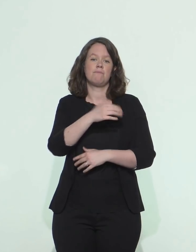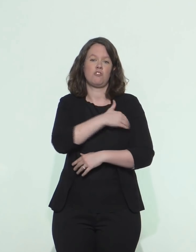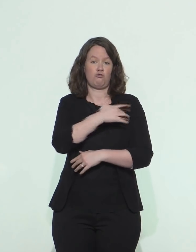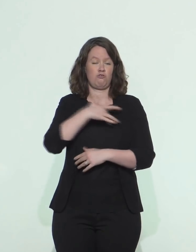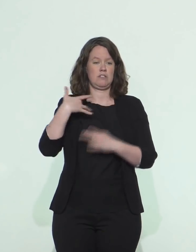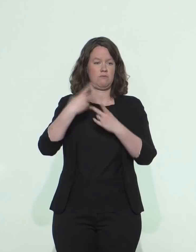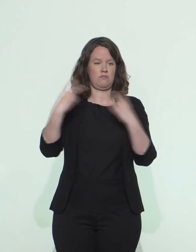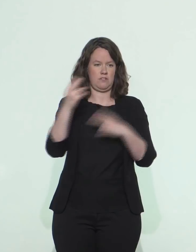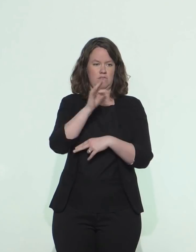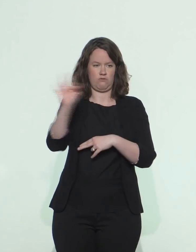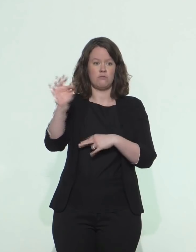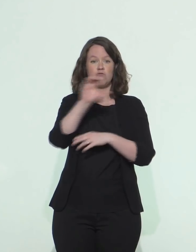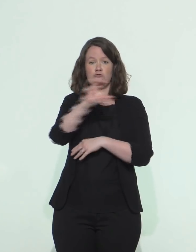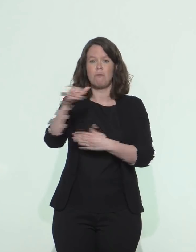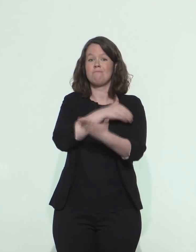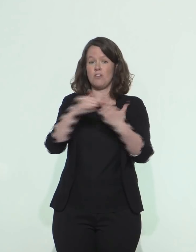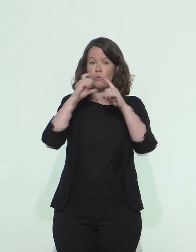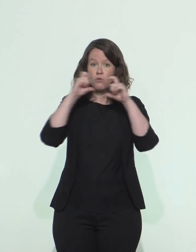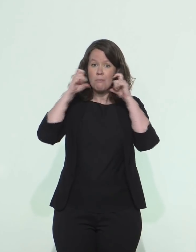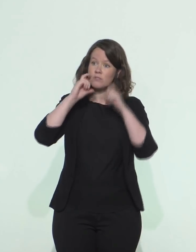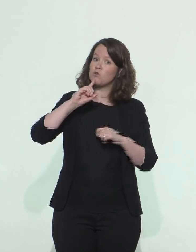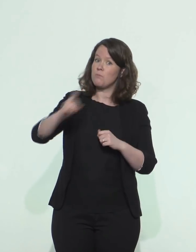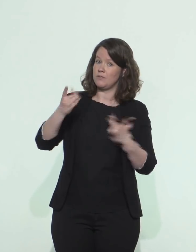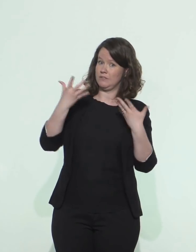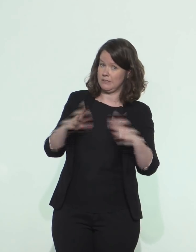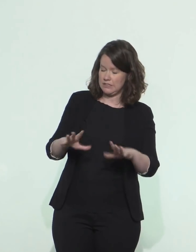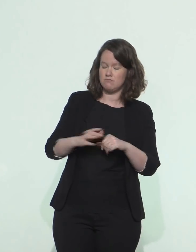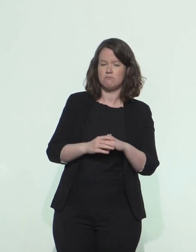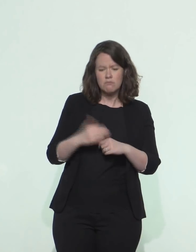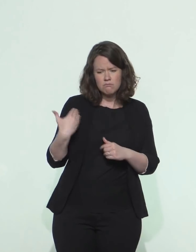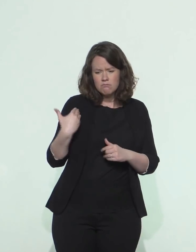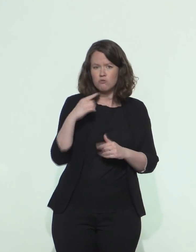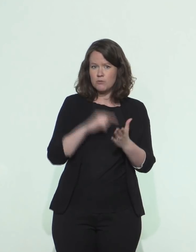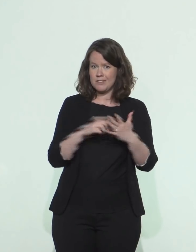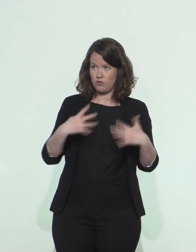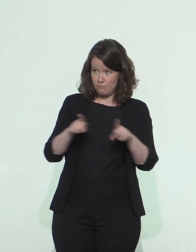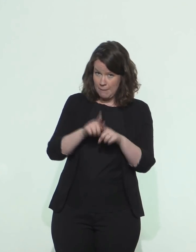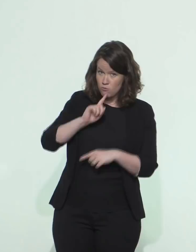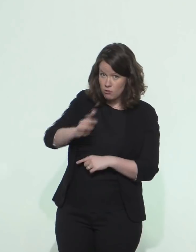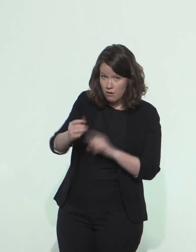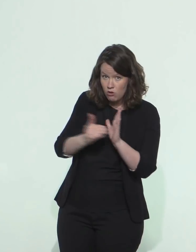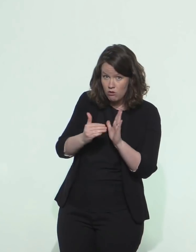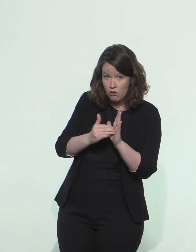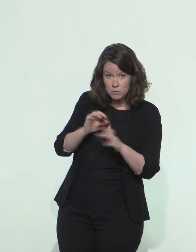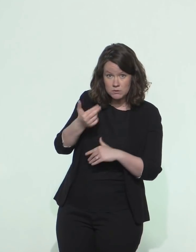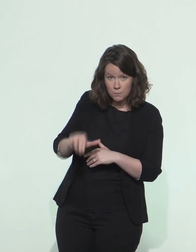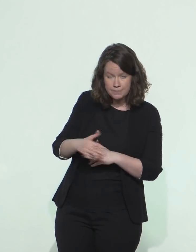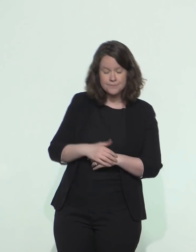demande. Y a-t-il eu également une commande de masques en 2019 ? Si oui, combien ? Alors c'est effectivement les bons